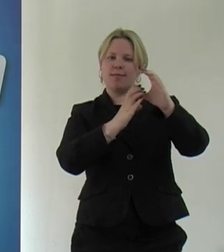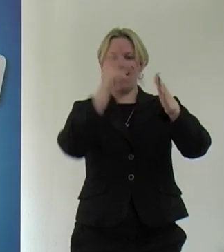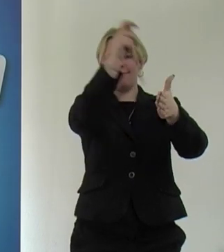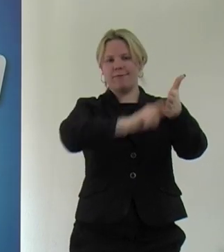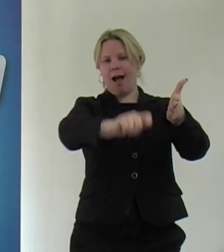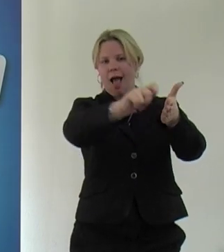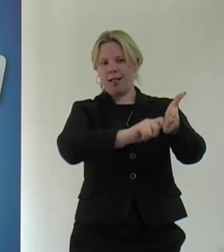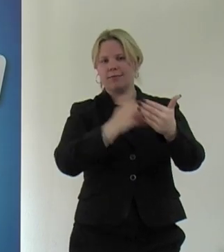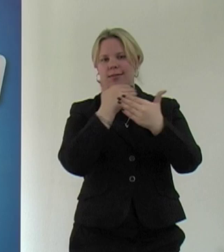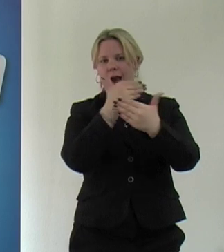dass wir Ihnen